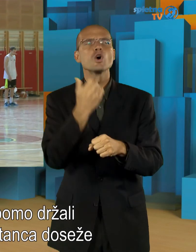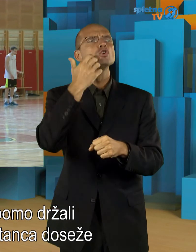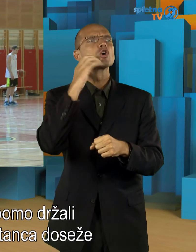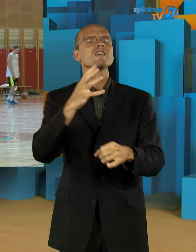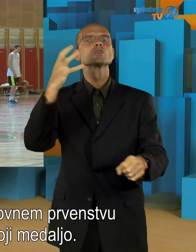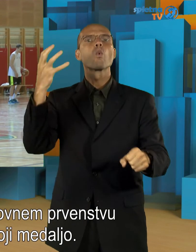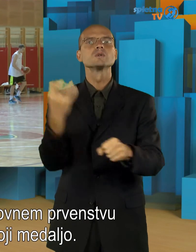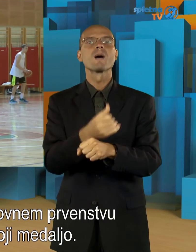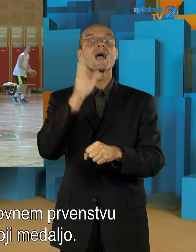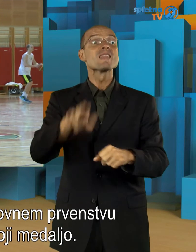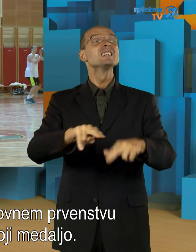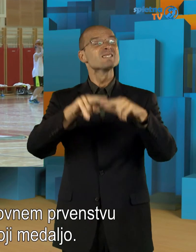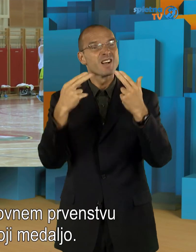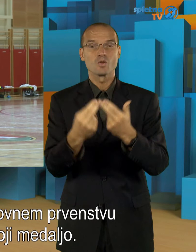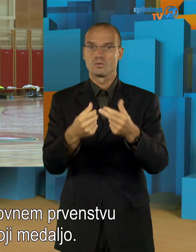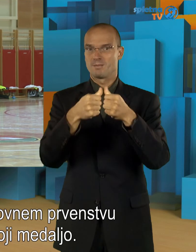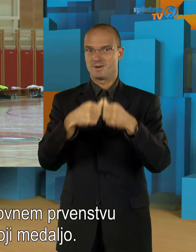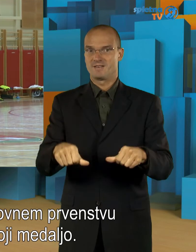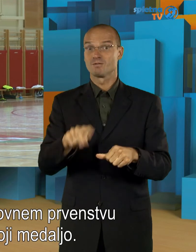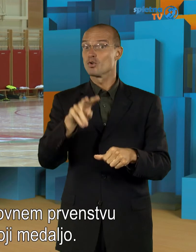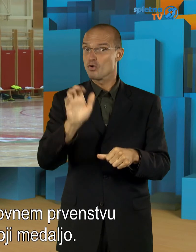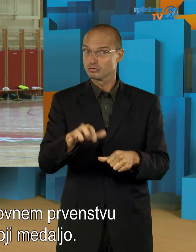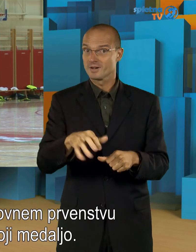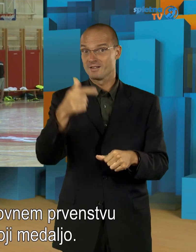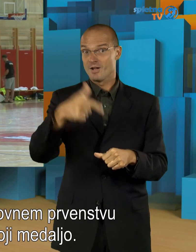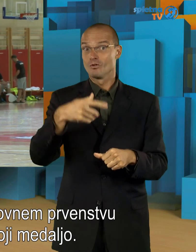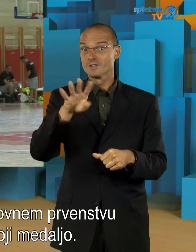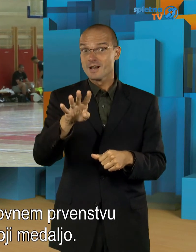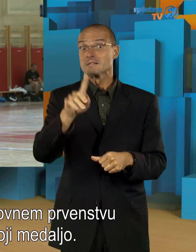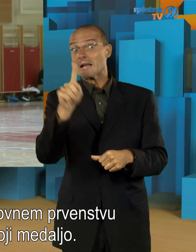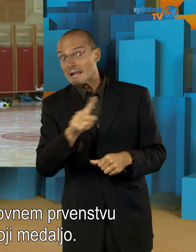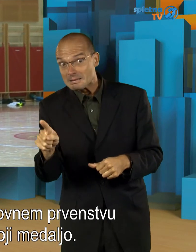uspeh na svetovnem prvenstvu v košarki 2014 in osvoji medaljo.